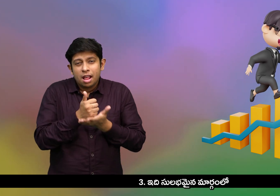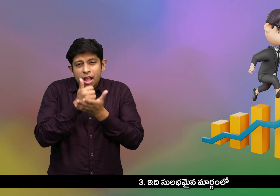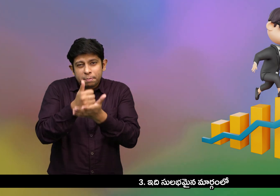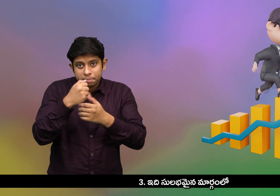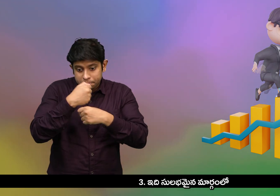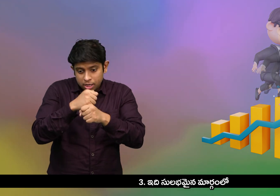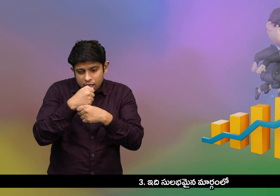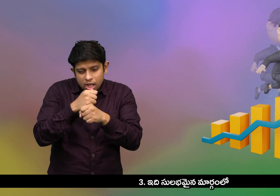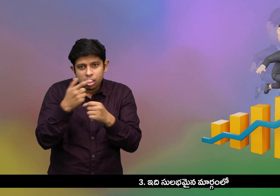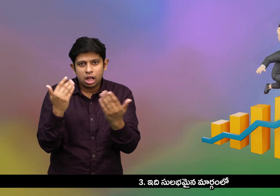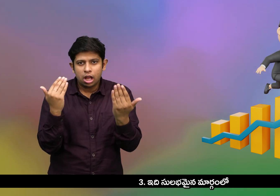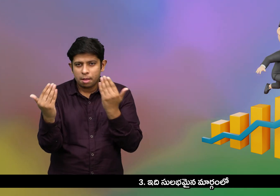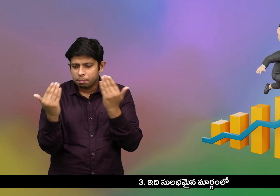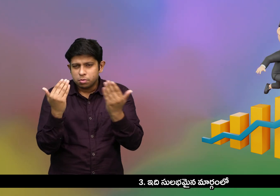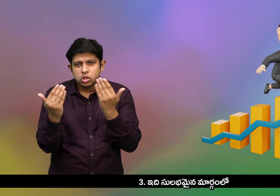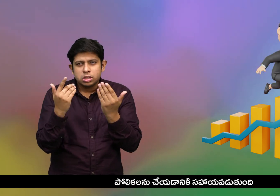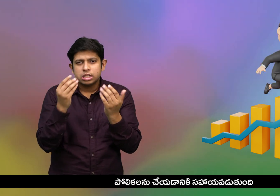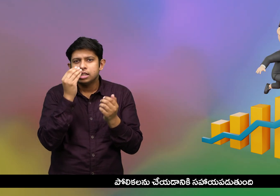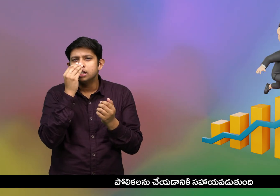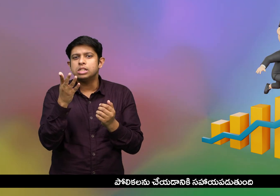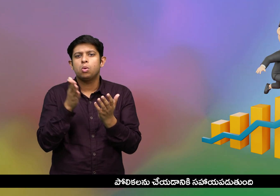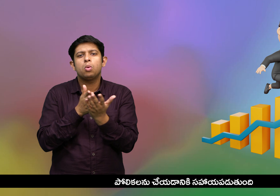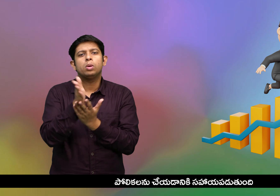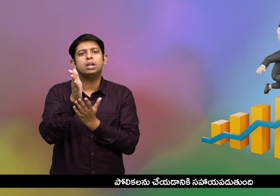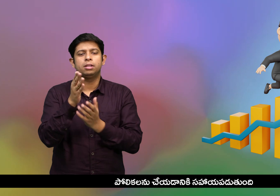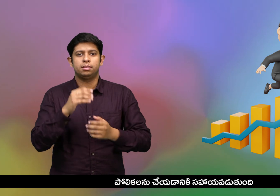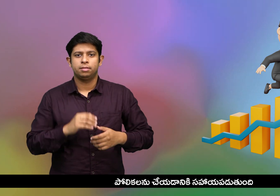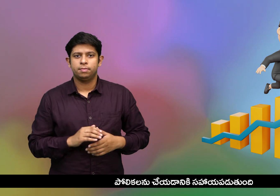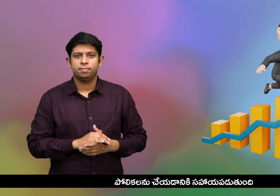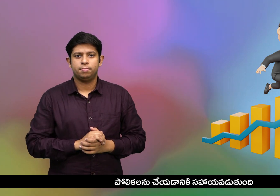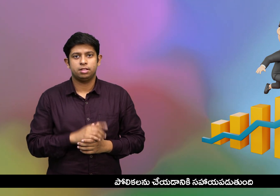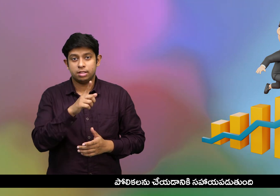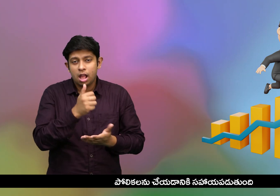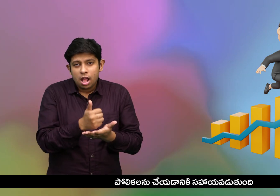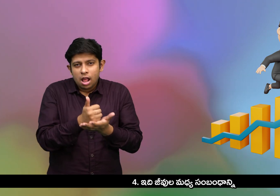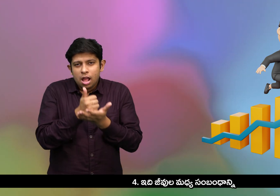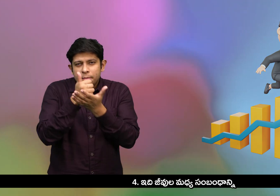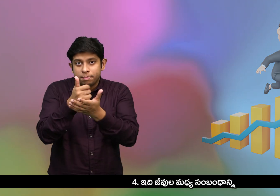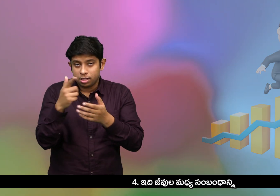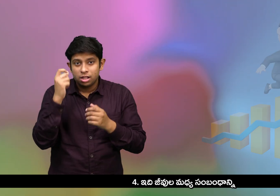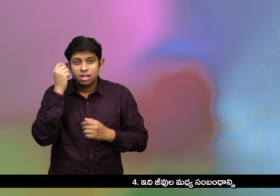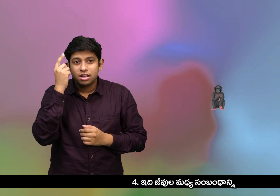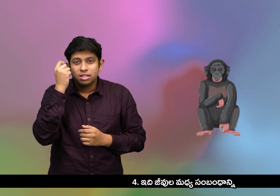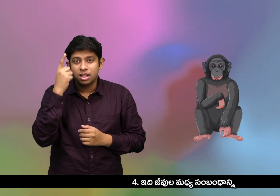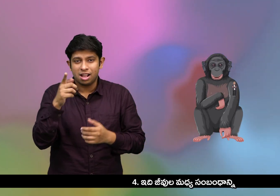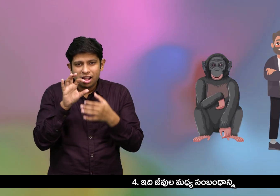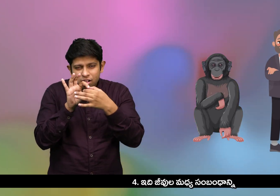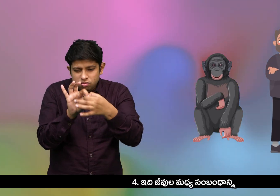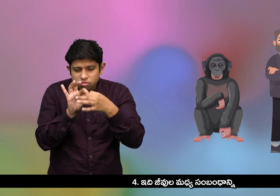3. ఇది సులభమైన మార్గంలో పోలికలను చేయడానికి సహాయపడుతుంది. 4. ఇది జీవుల మధ్య